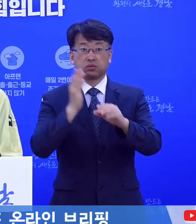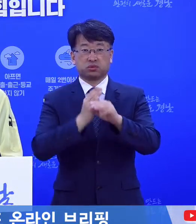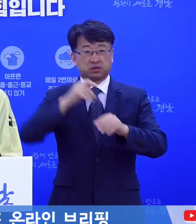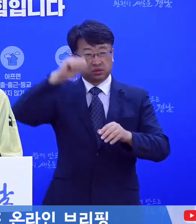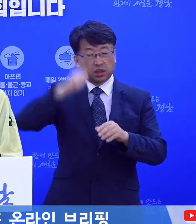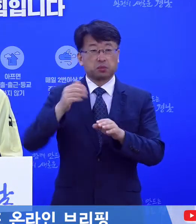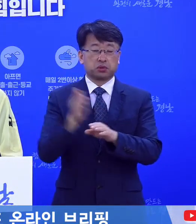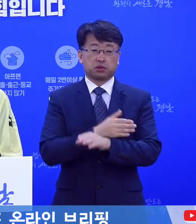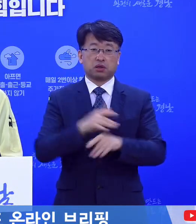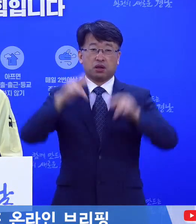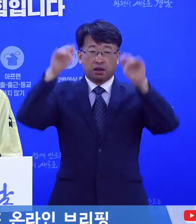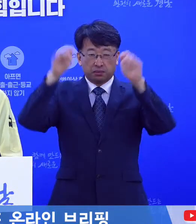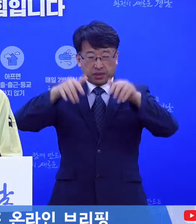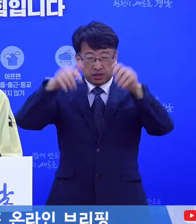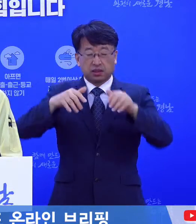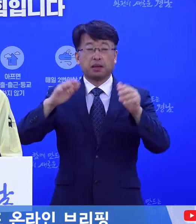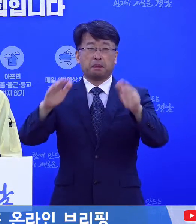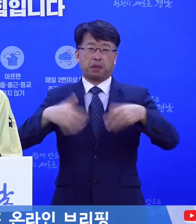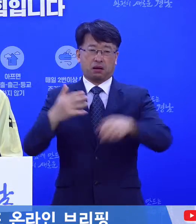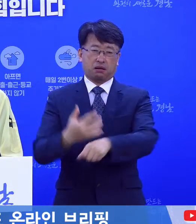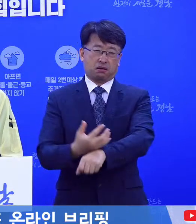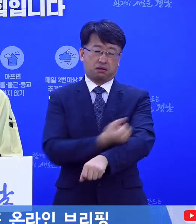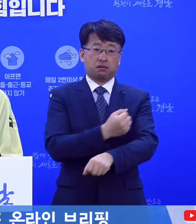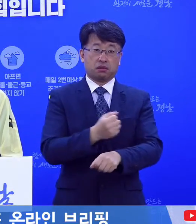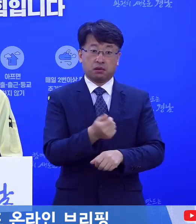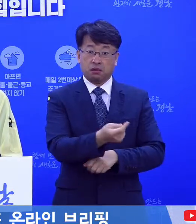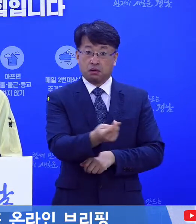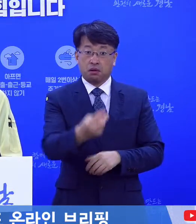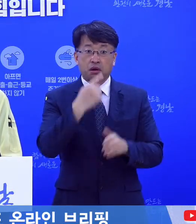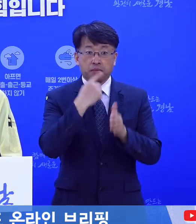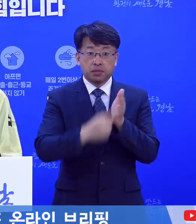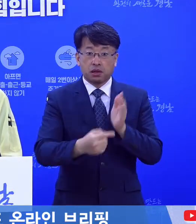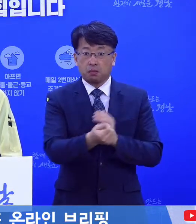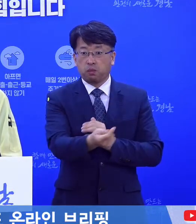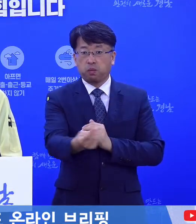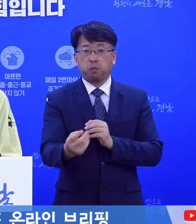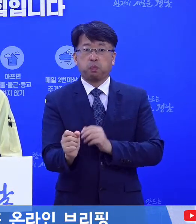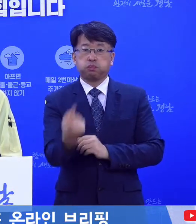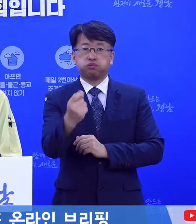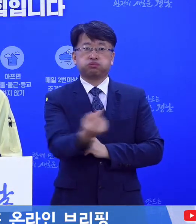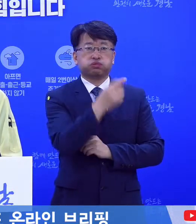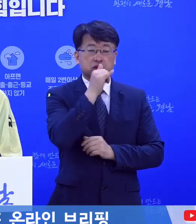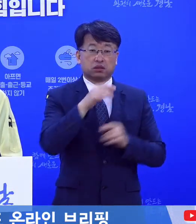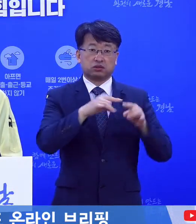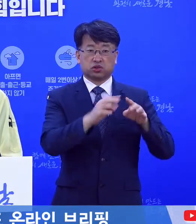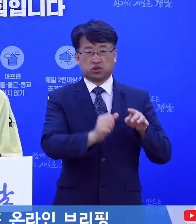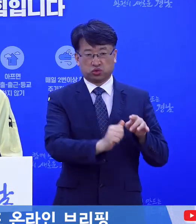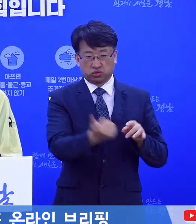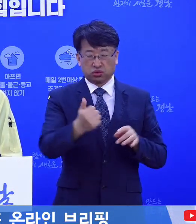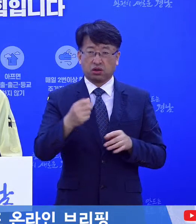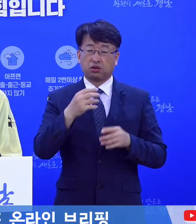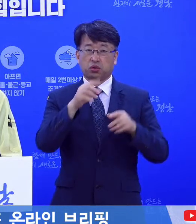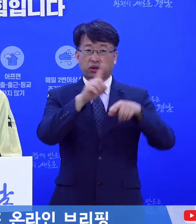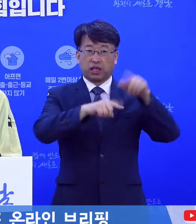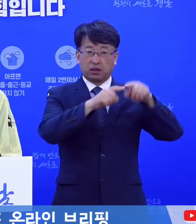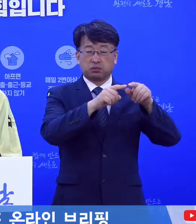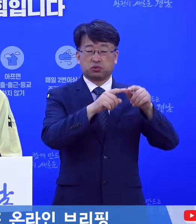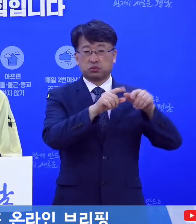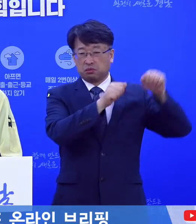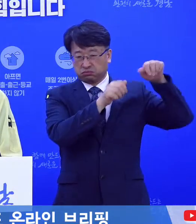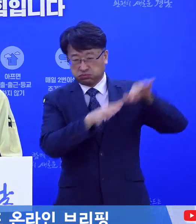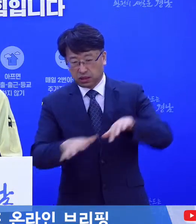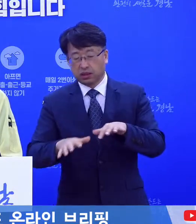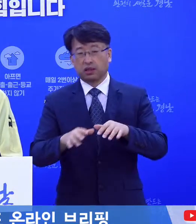새벽부터 시작된 비바람에 도내 곳곳에서 피해가 잇따르고 있습니다. 정전과 시설물 낙하, 사면 붕괴